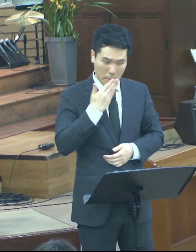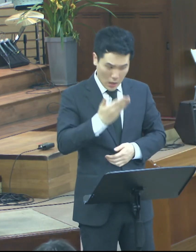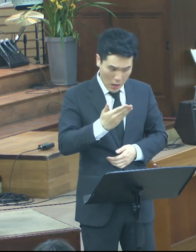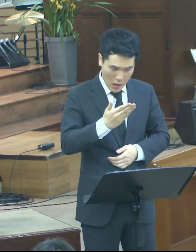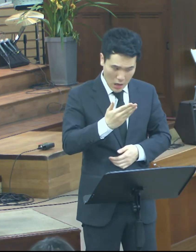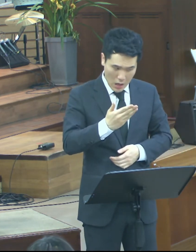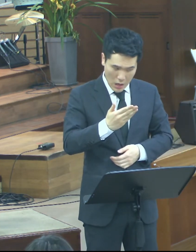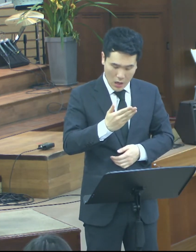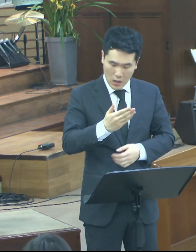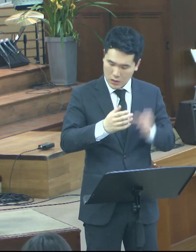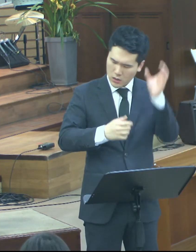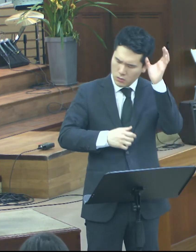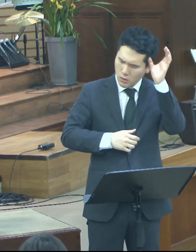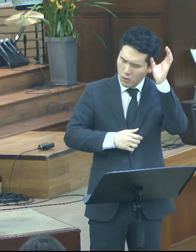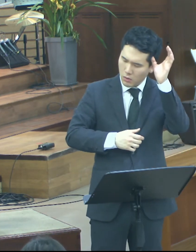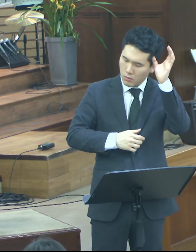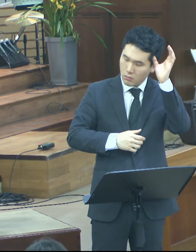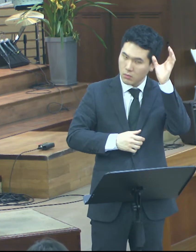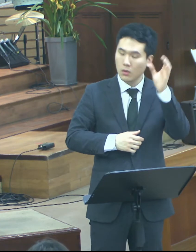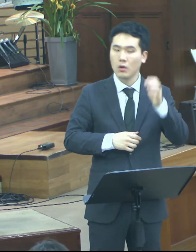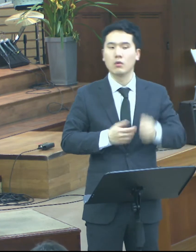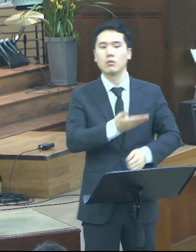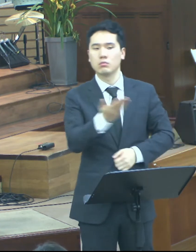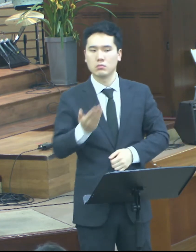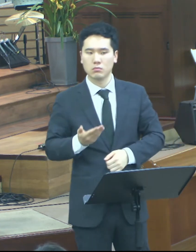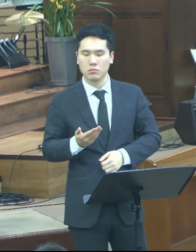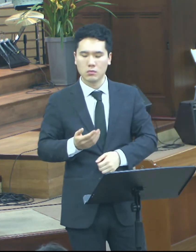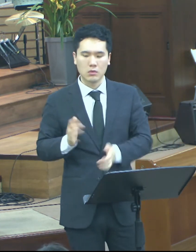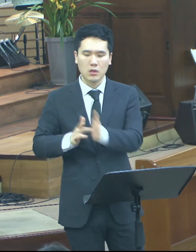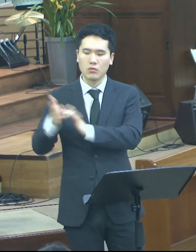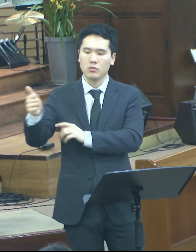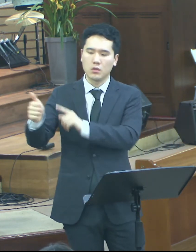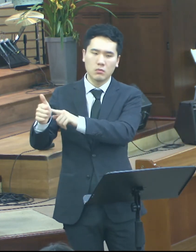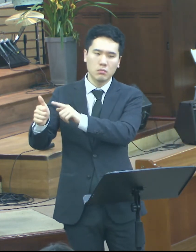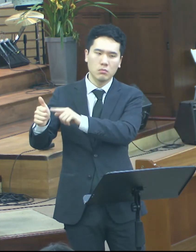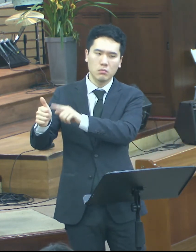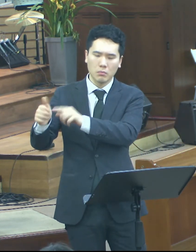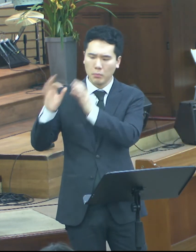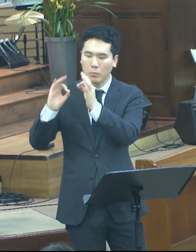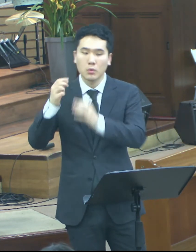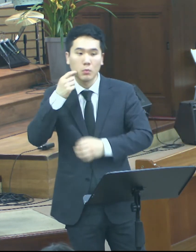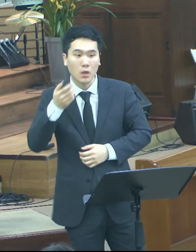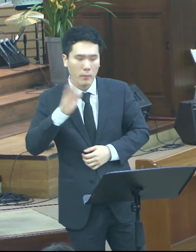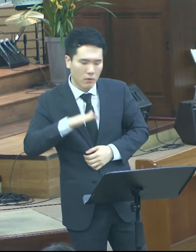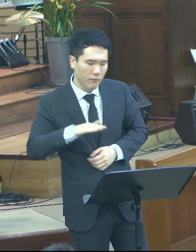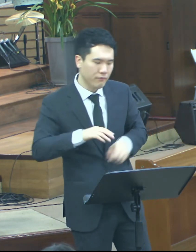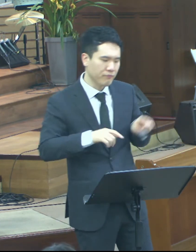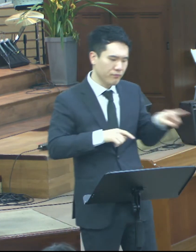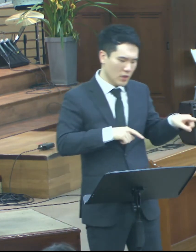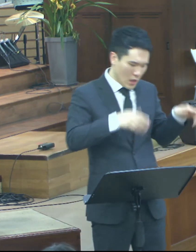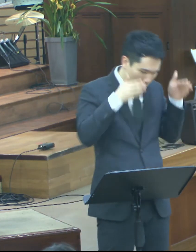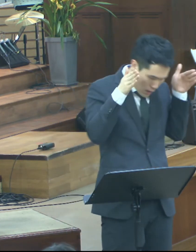그냥 현상을 보고 현실을 사는 거예요. 그것이 제자들의 한계였죠.